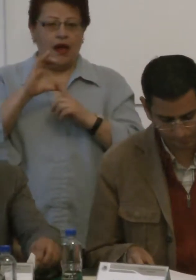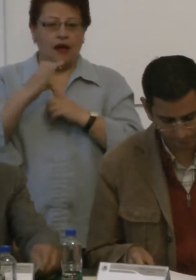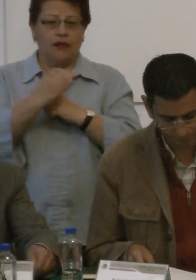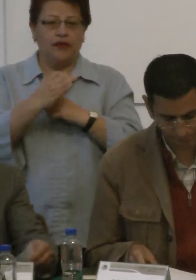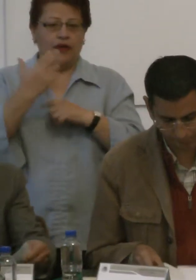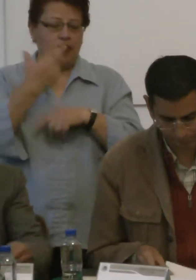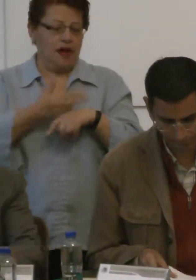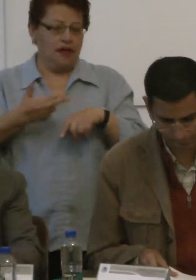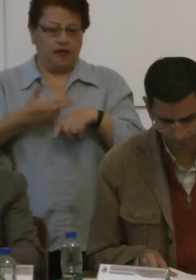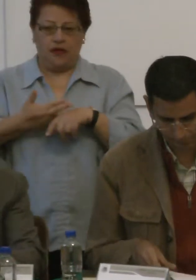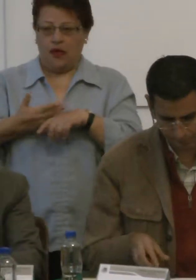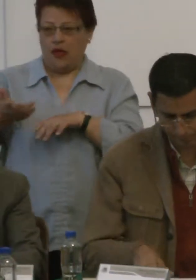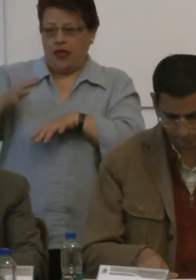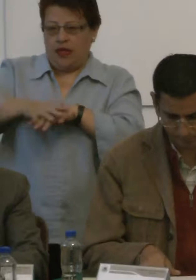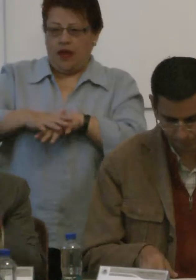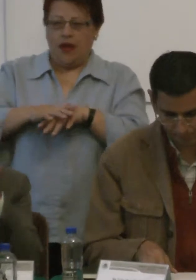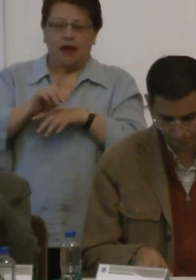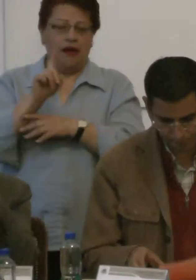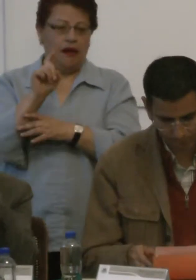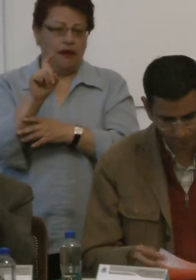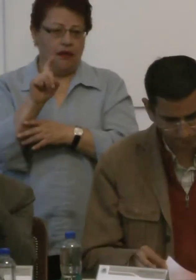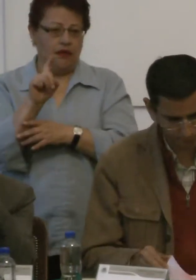Gestión Integral del Agua.